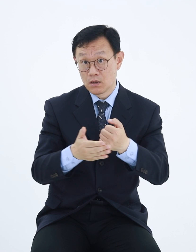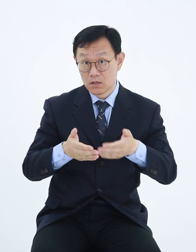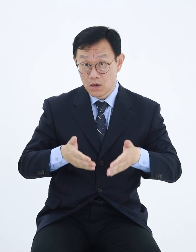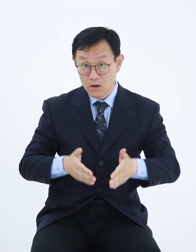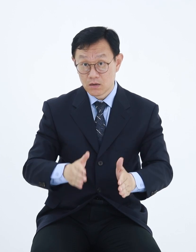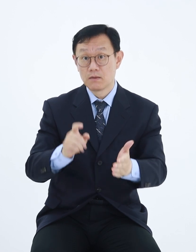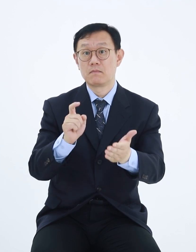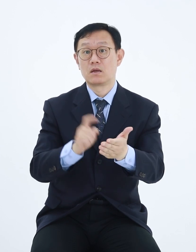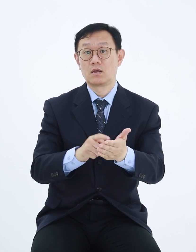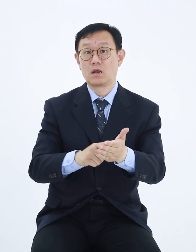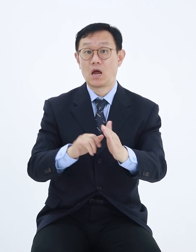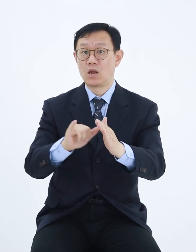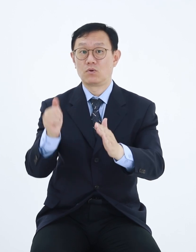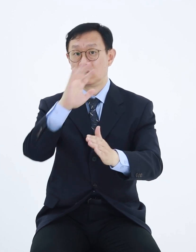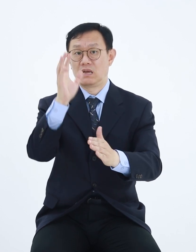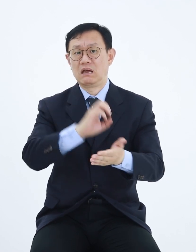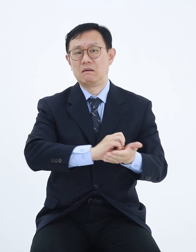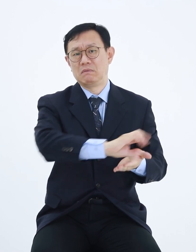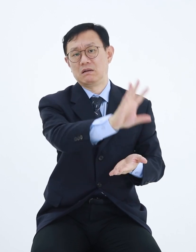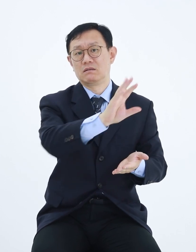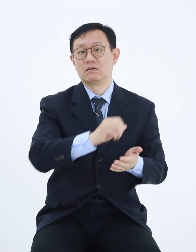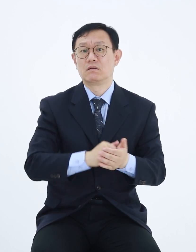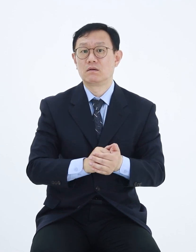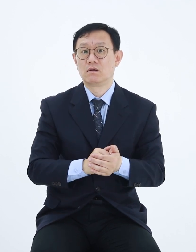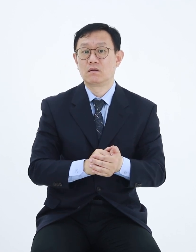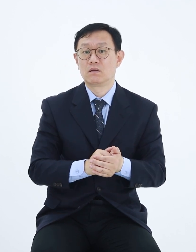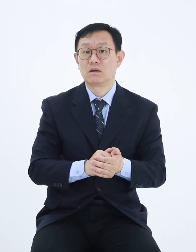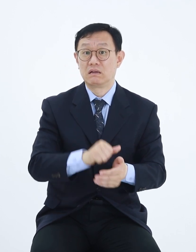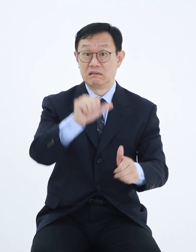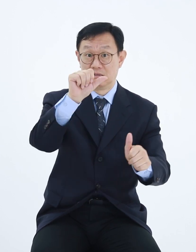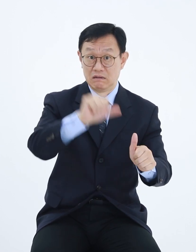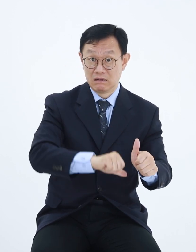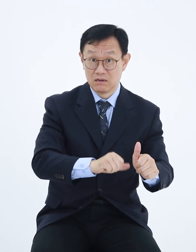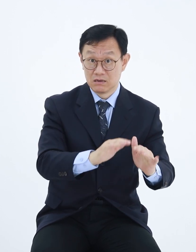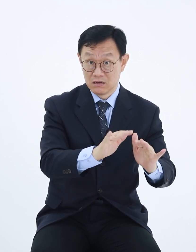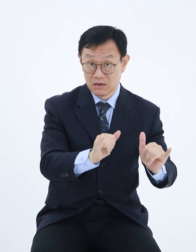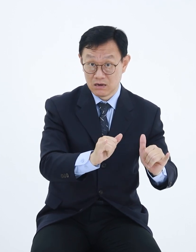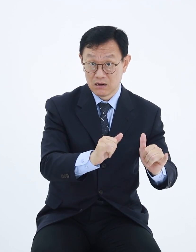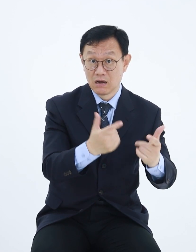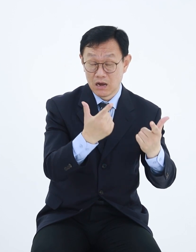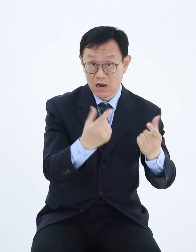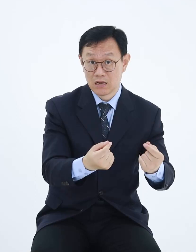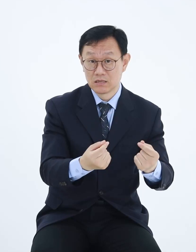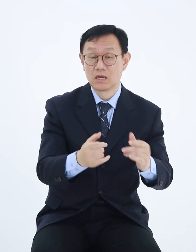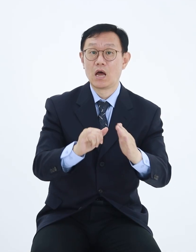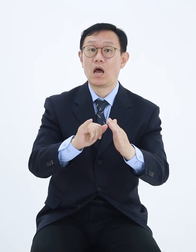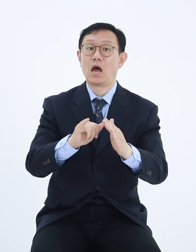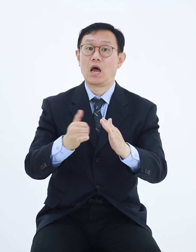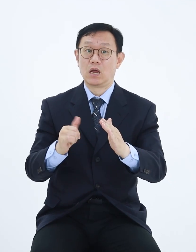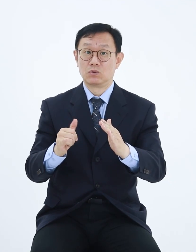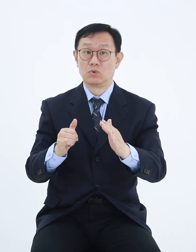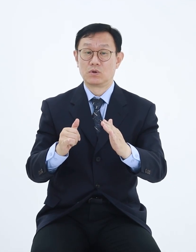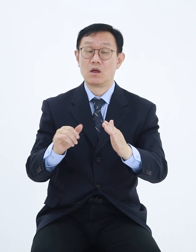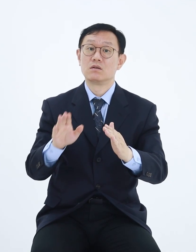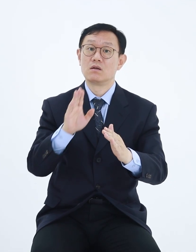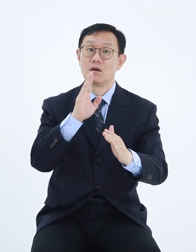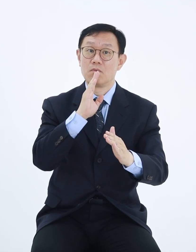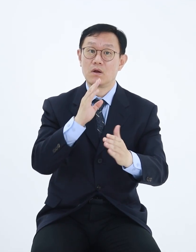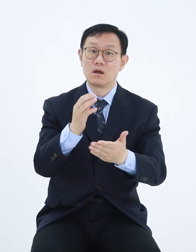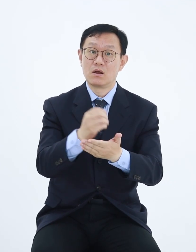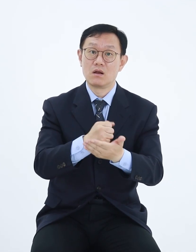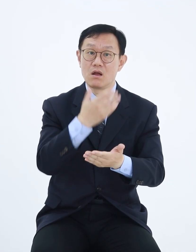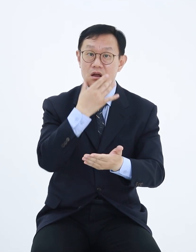가족들에게 버림받았습니다. 알비노는 저주받은 존재로 가족 전체의 수치와 불운을 가져온다고 믿었기